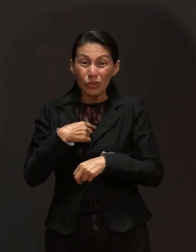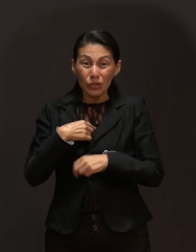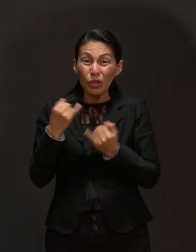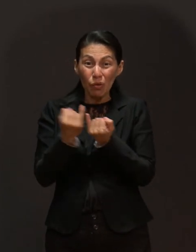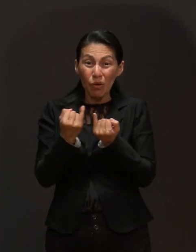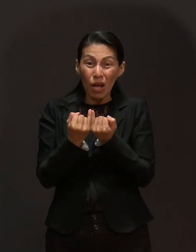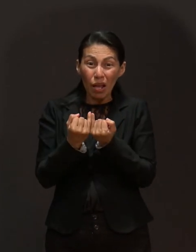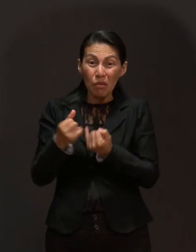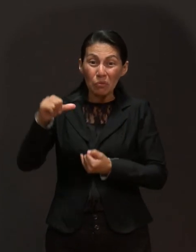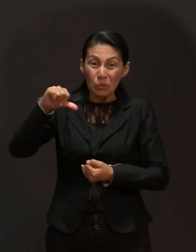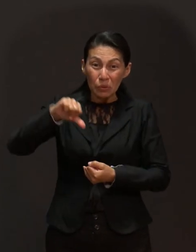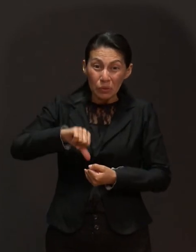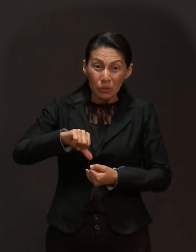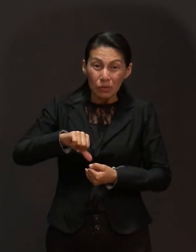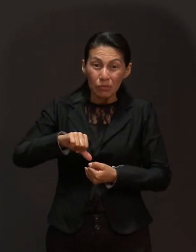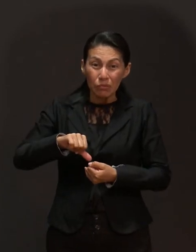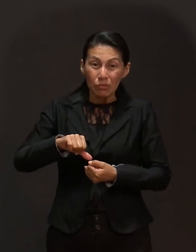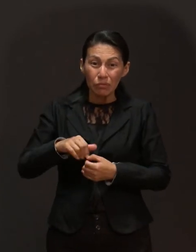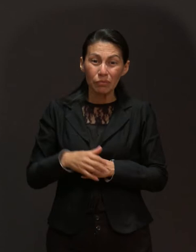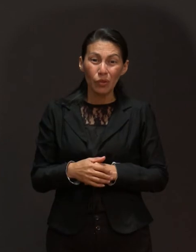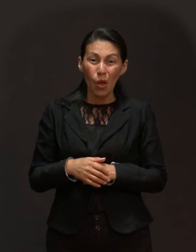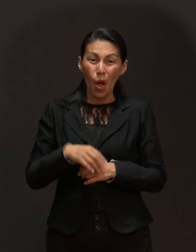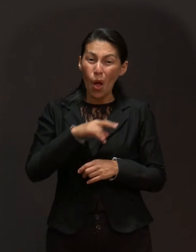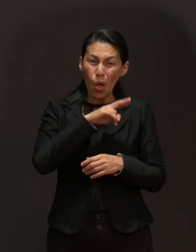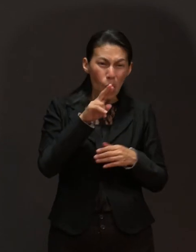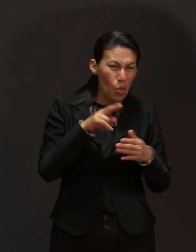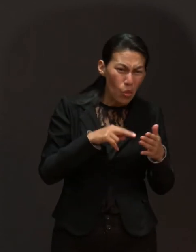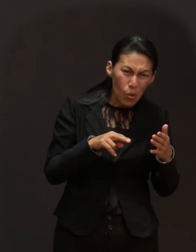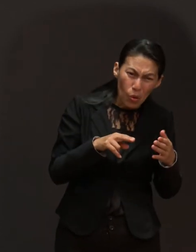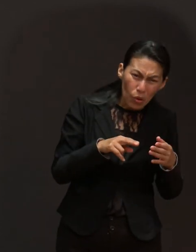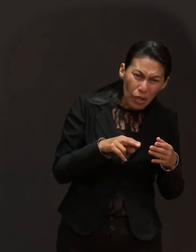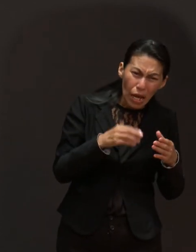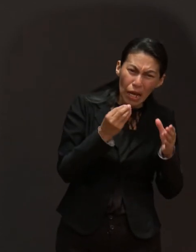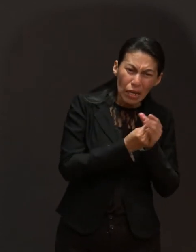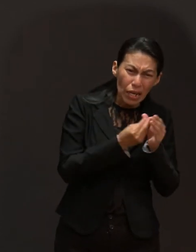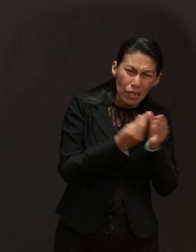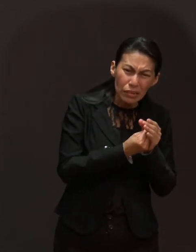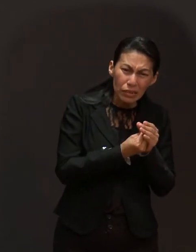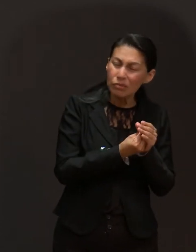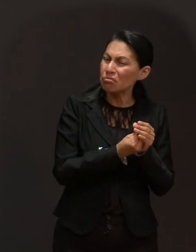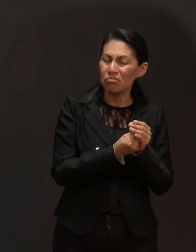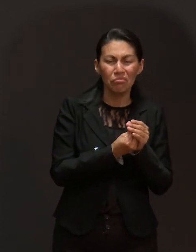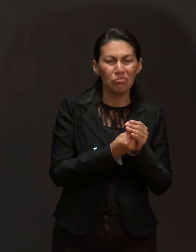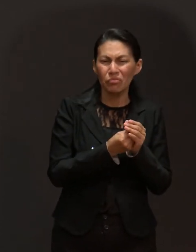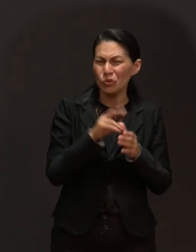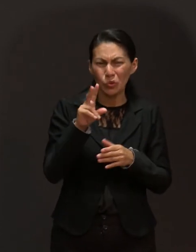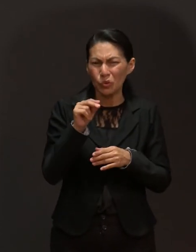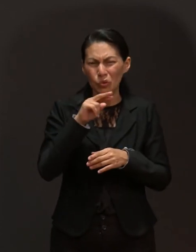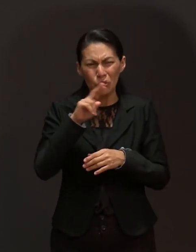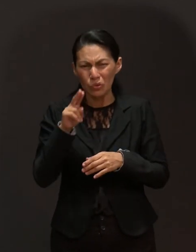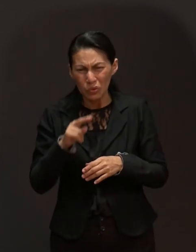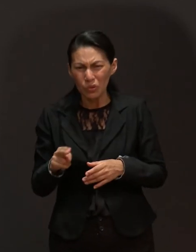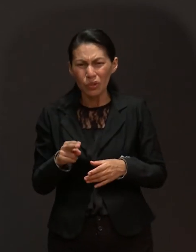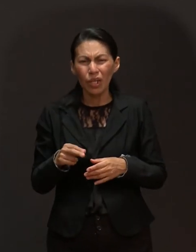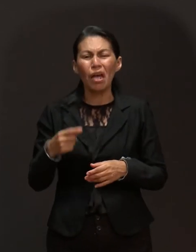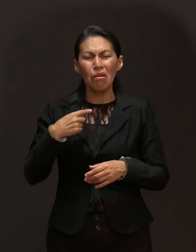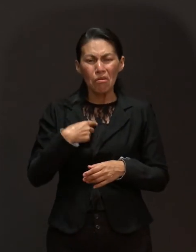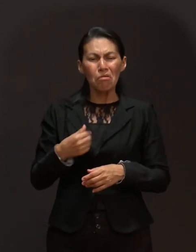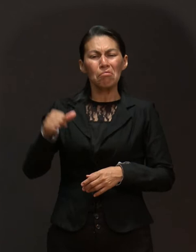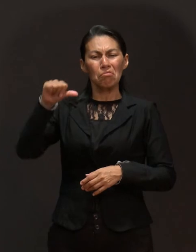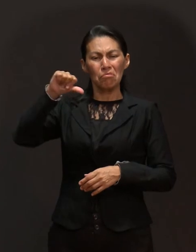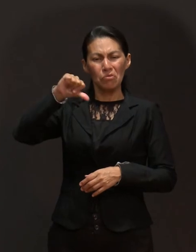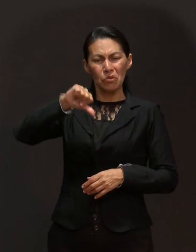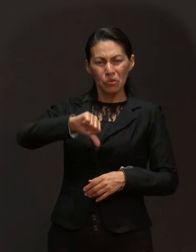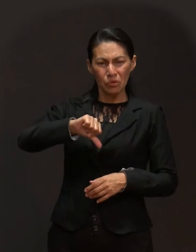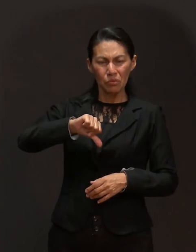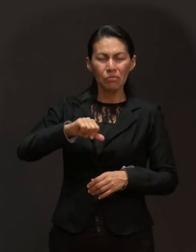Yo tenía nota. O sea, reprobaste sin haber presentado. Sin haber cursado nunca la materia, ni presencial, ni